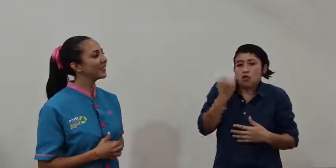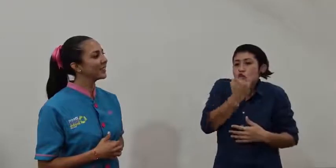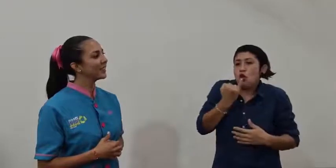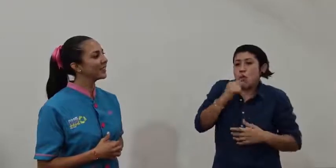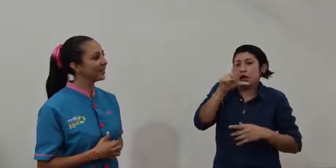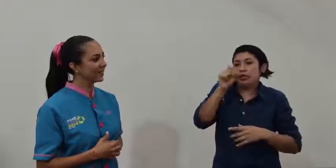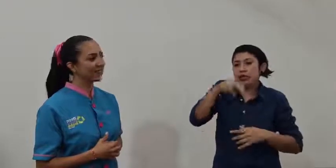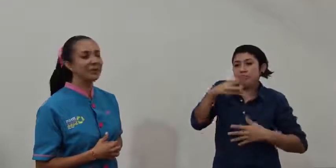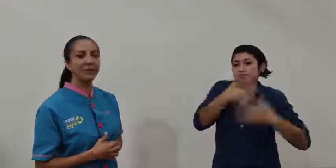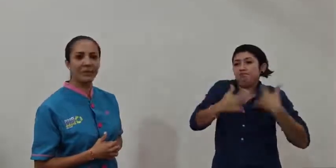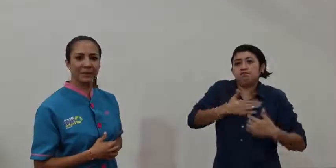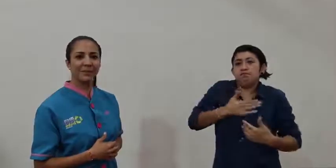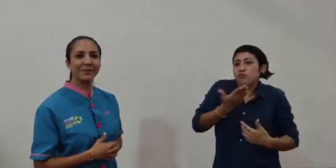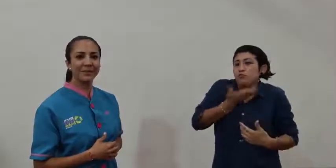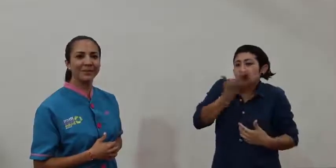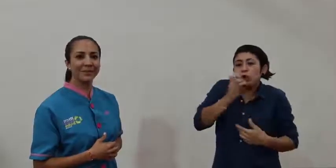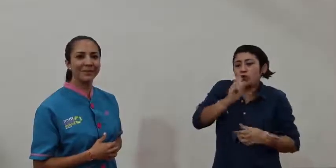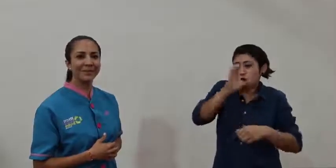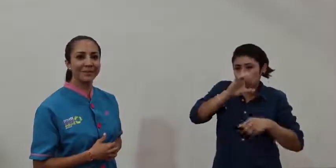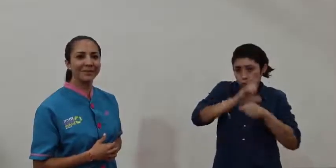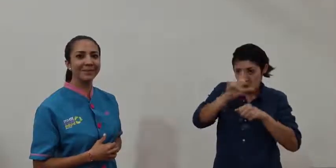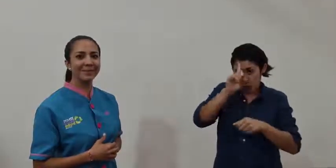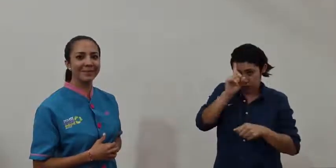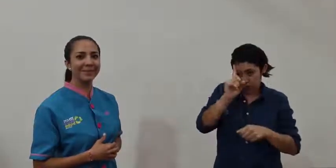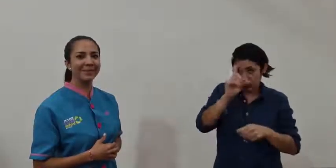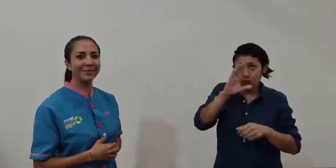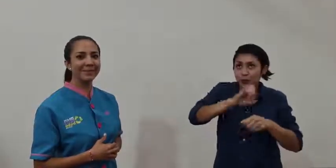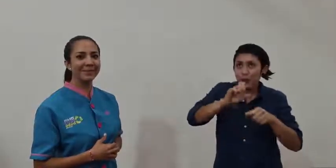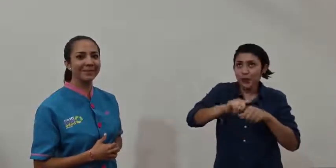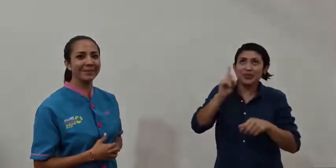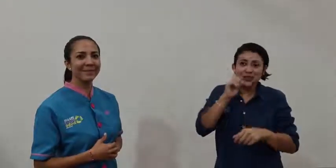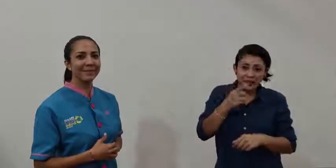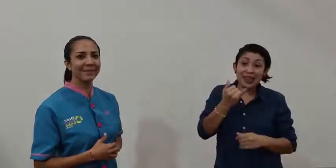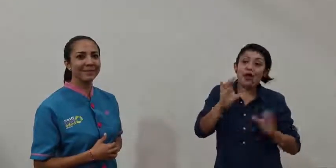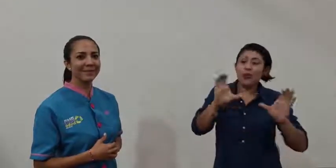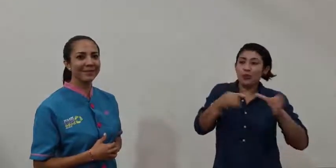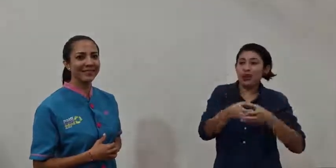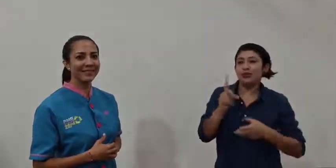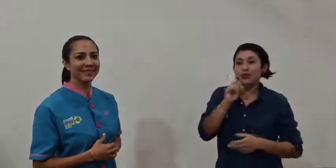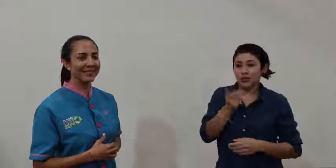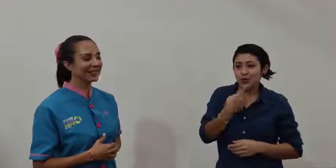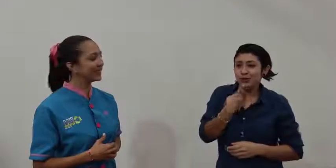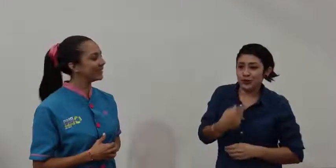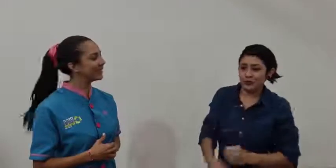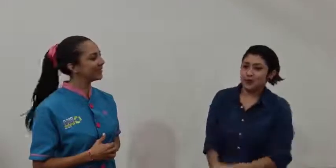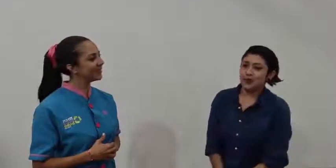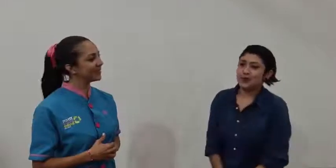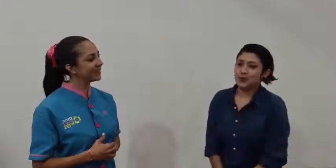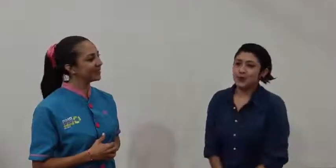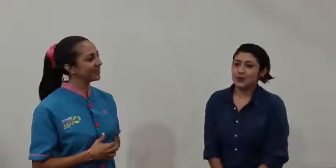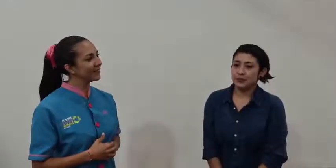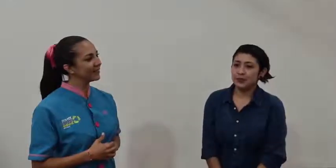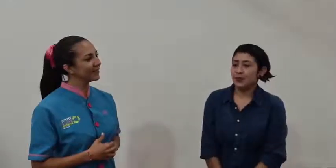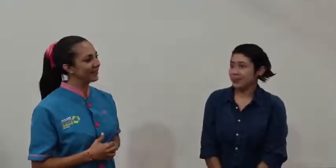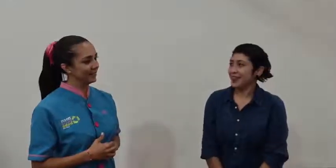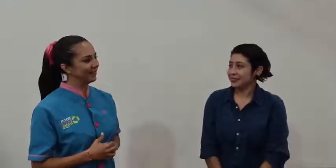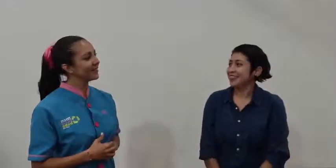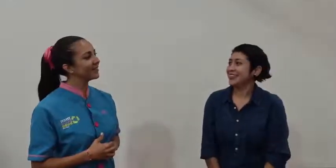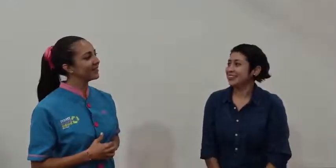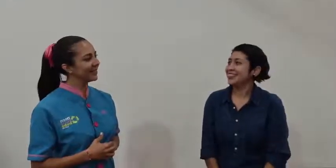personas sordas, es mi idioma, la lengua de señas mexicana. Y tenemos una cultura sorda, una